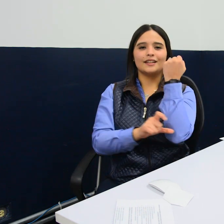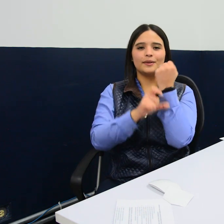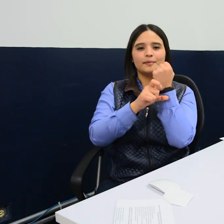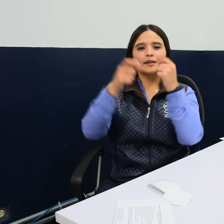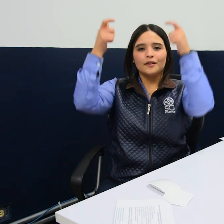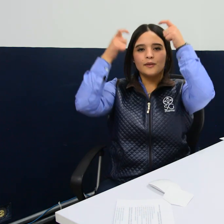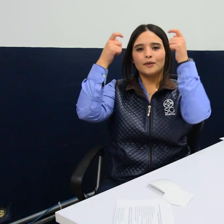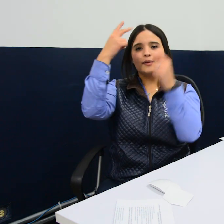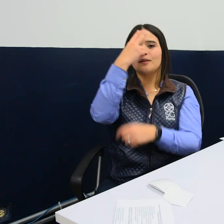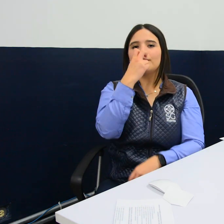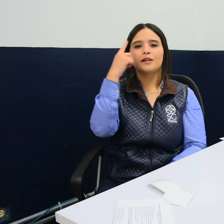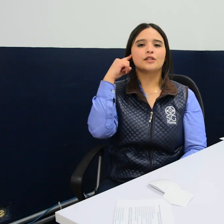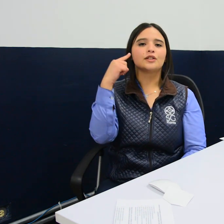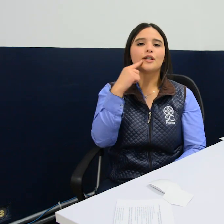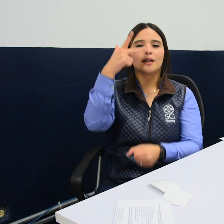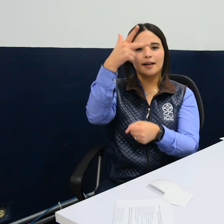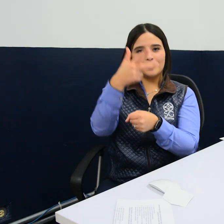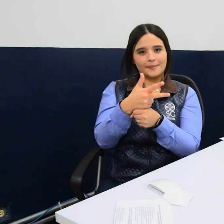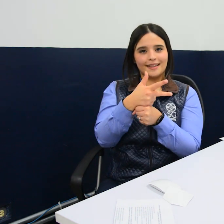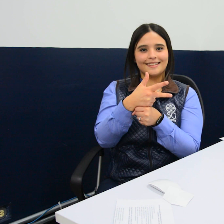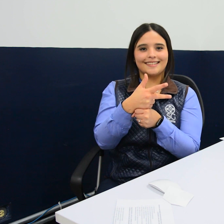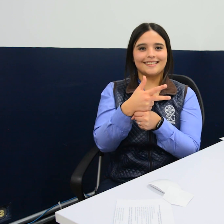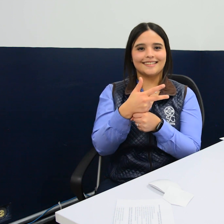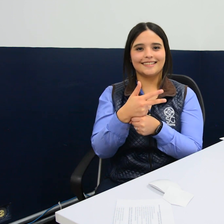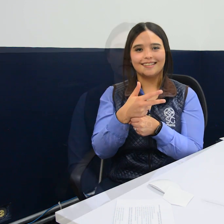trabajo. Gracias, Benemérito Comité Pro Ciegos y Sordos de Guatemala.